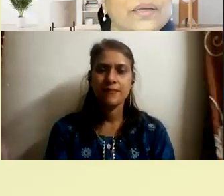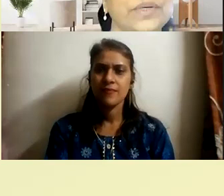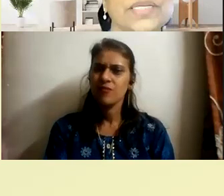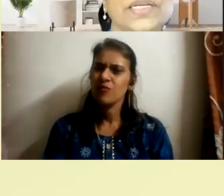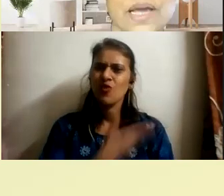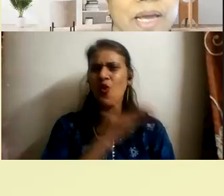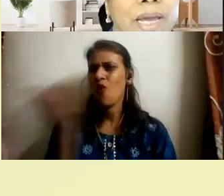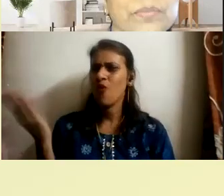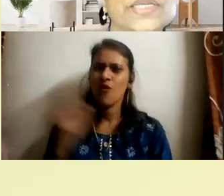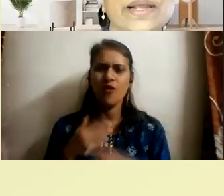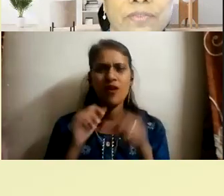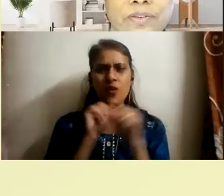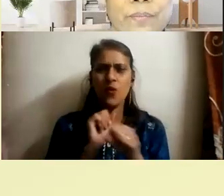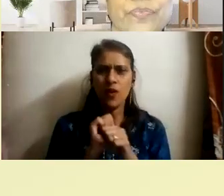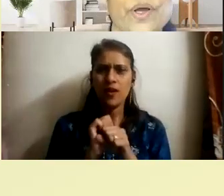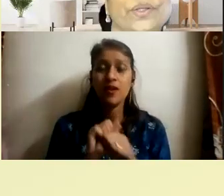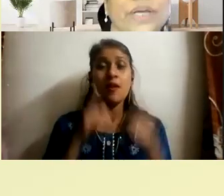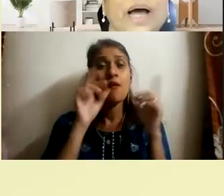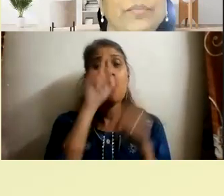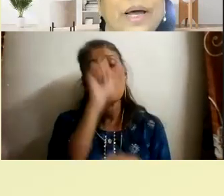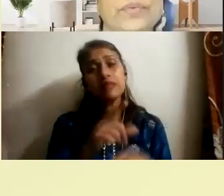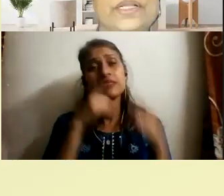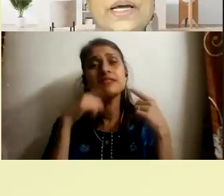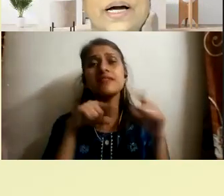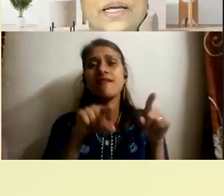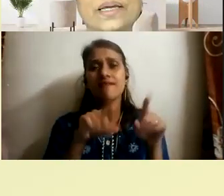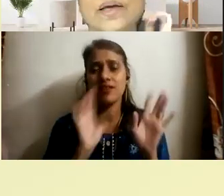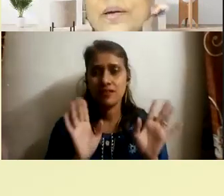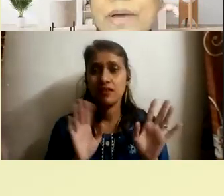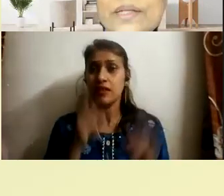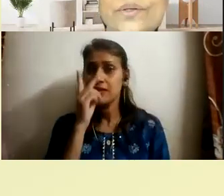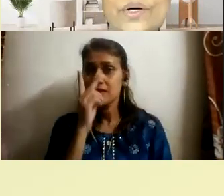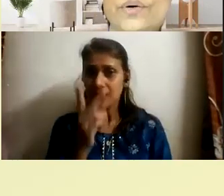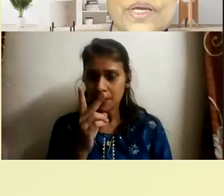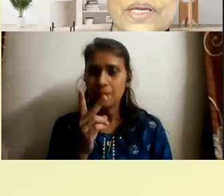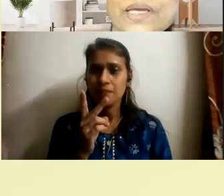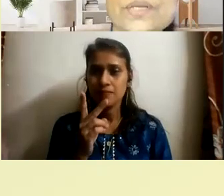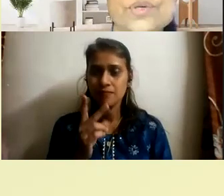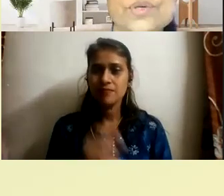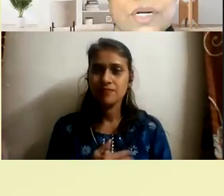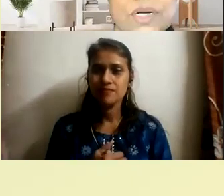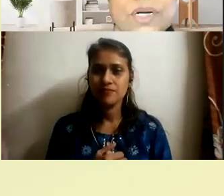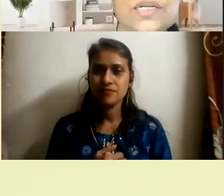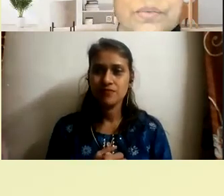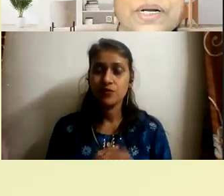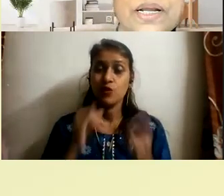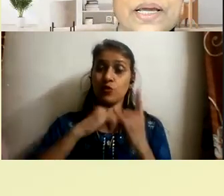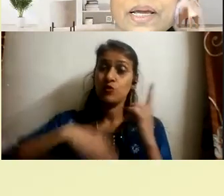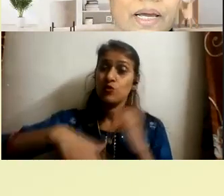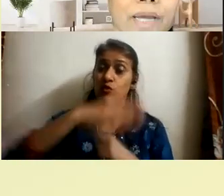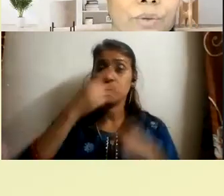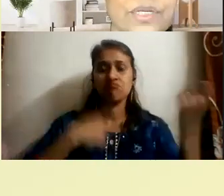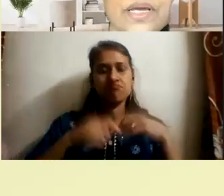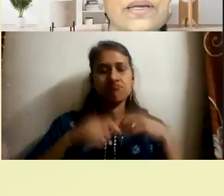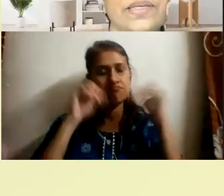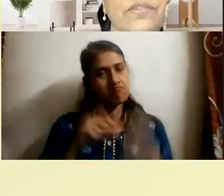या द पर्सन हिमसेल्फ? तो यहाँ पे आपने देखा कि मैं तो कहूँगी कि ये सोशल एंटरप्रेन्योर है, ये